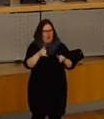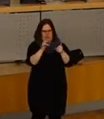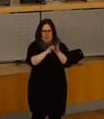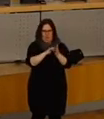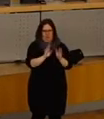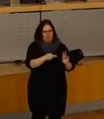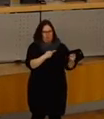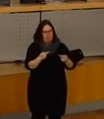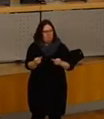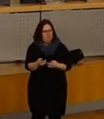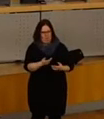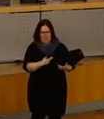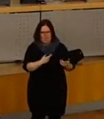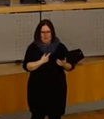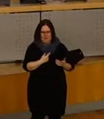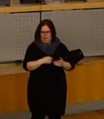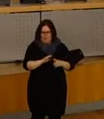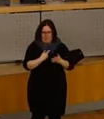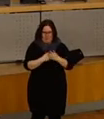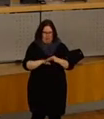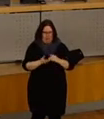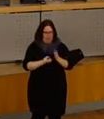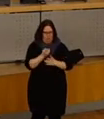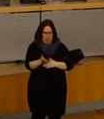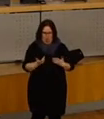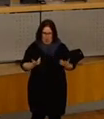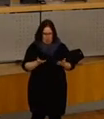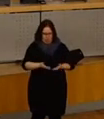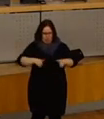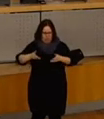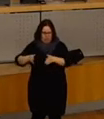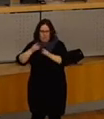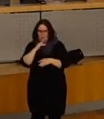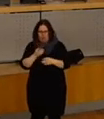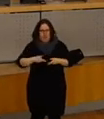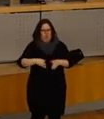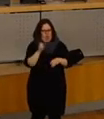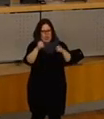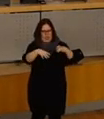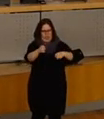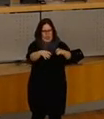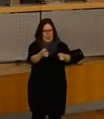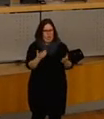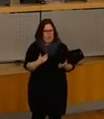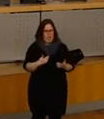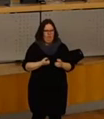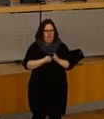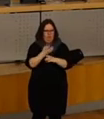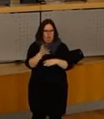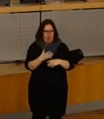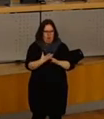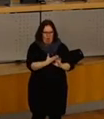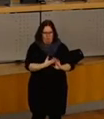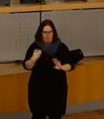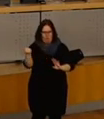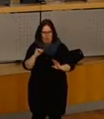hat auch eingeführt werden und andere produkte und dieser müll landet auf den straßen es gibt so was wie eine müllabfuhr die findet